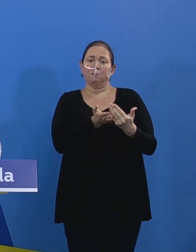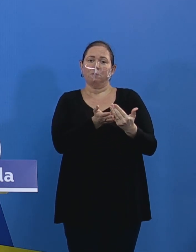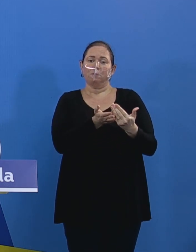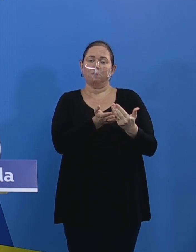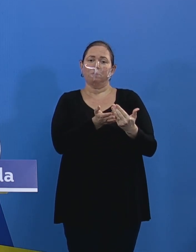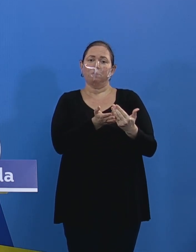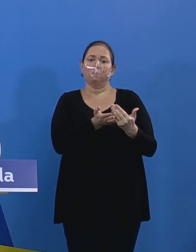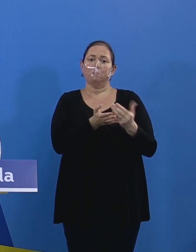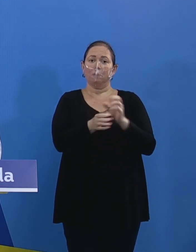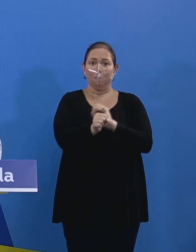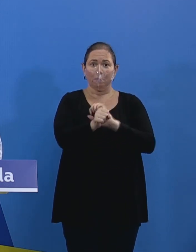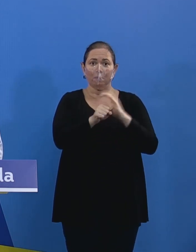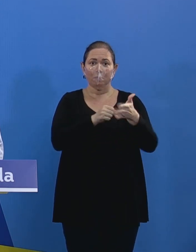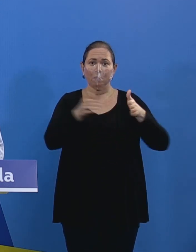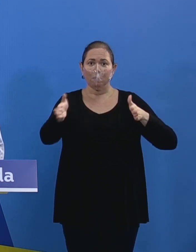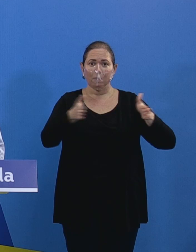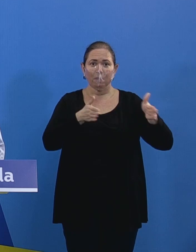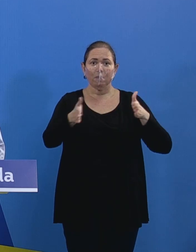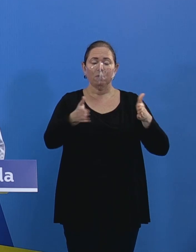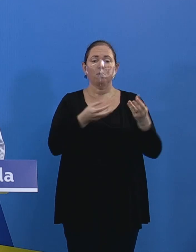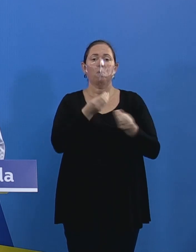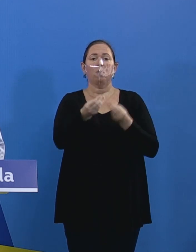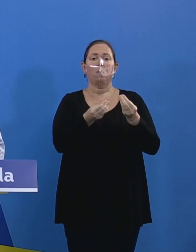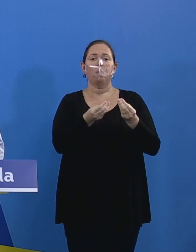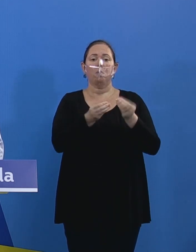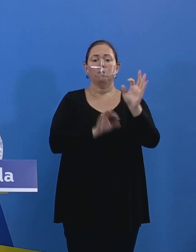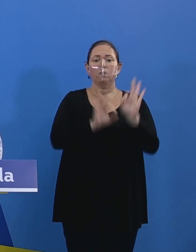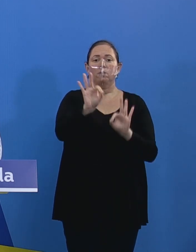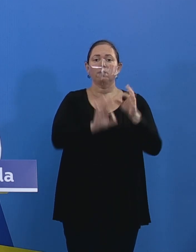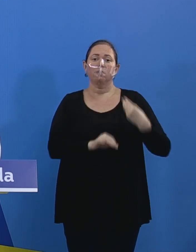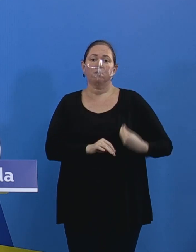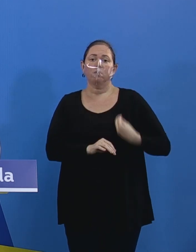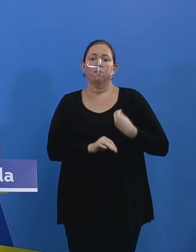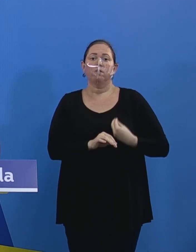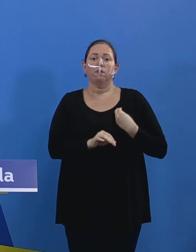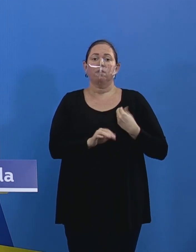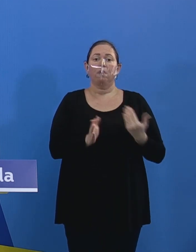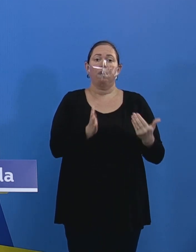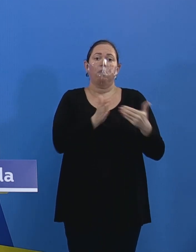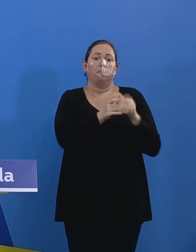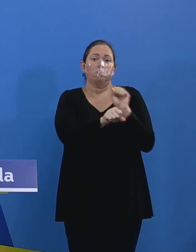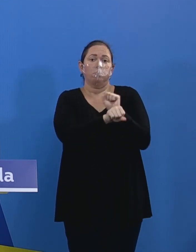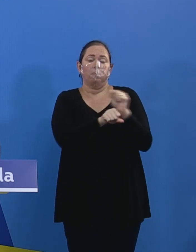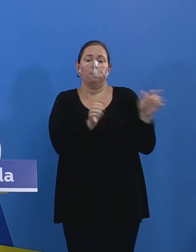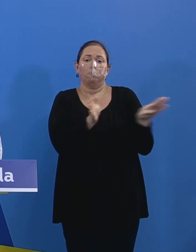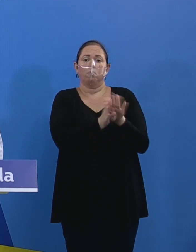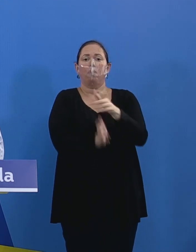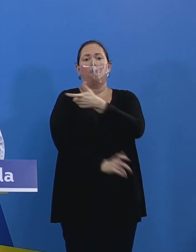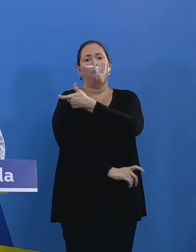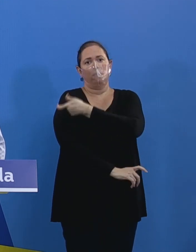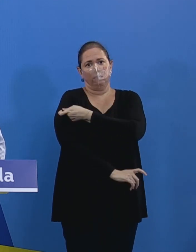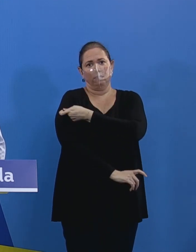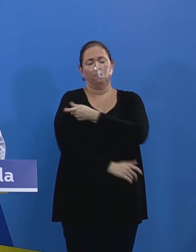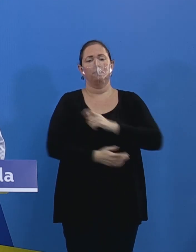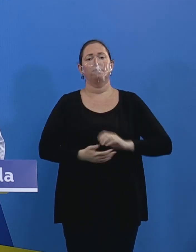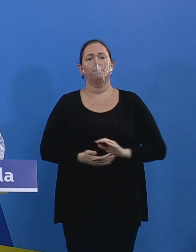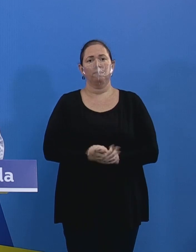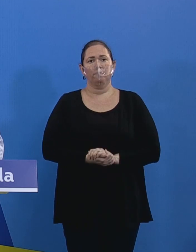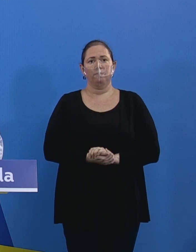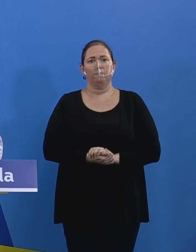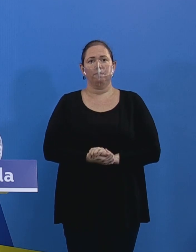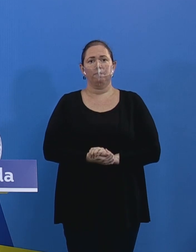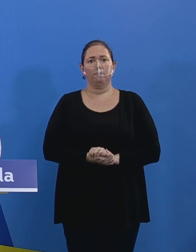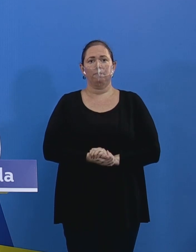pandemia, que é a etapa da convivência até que venha a vacina. A